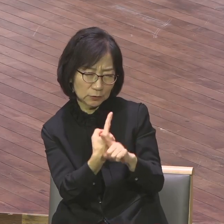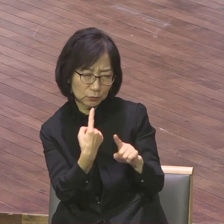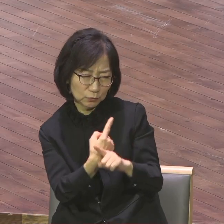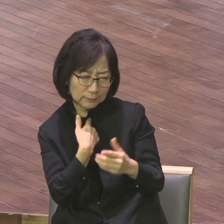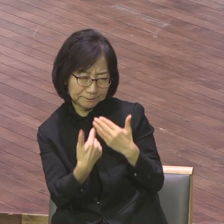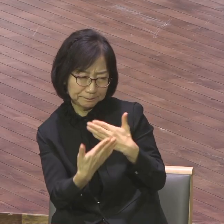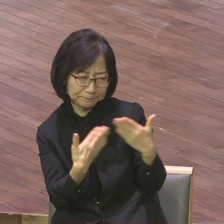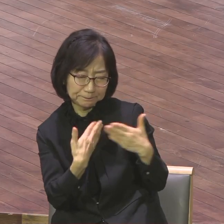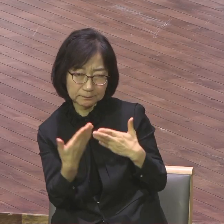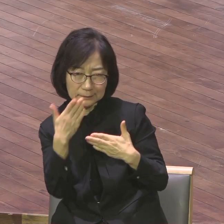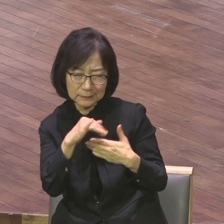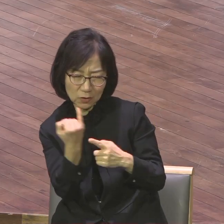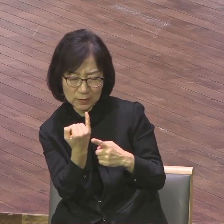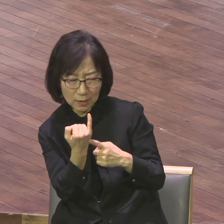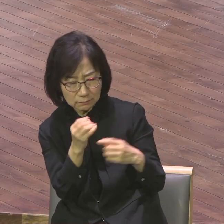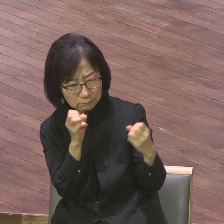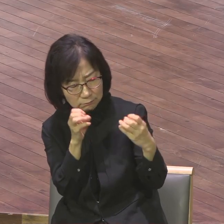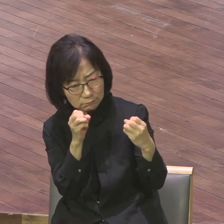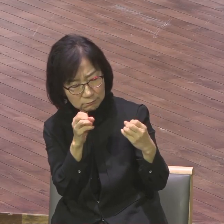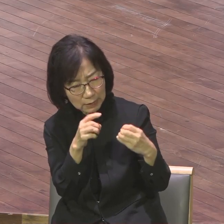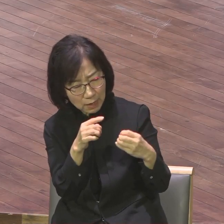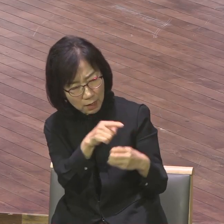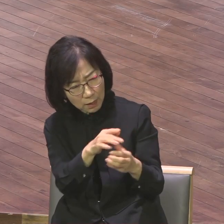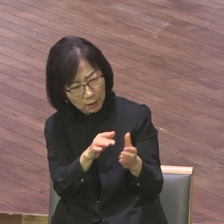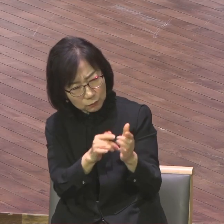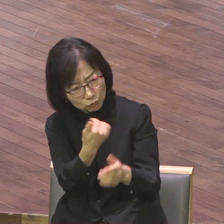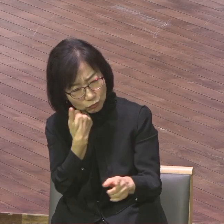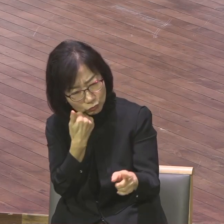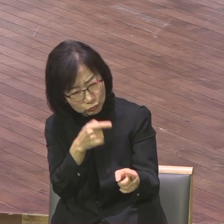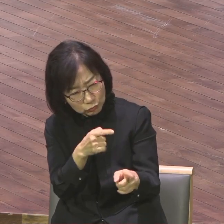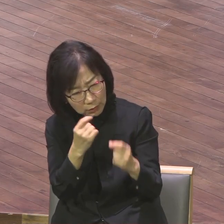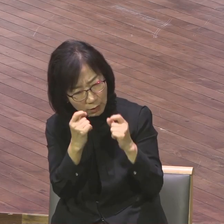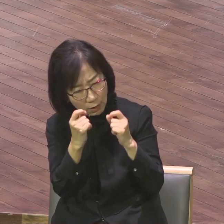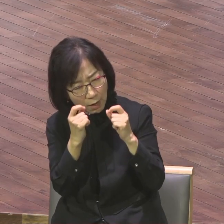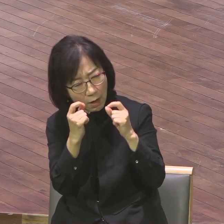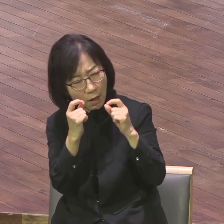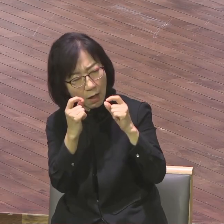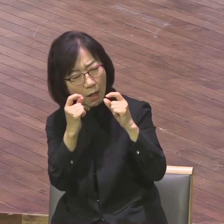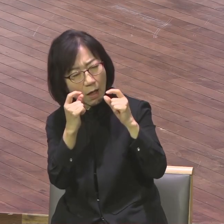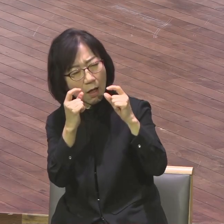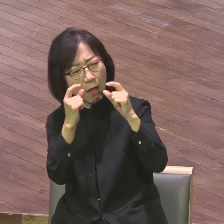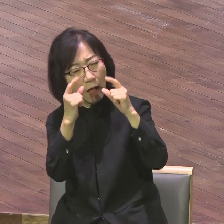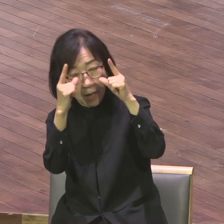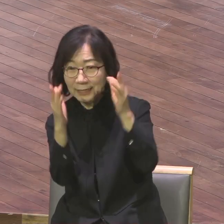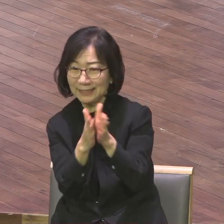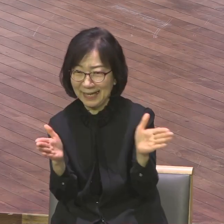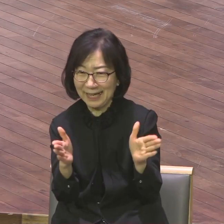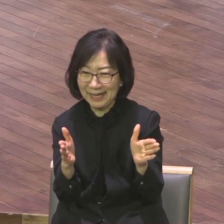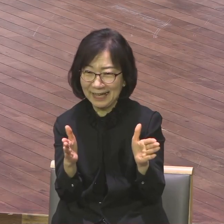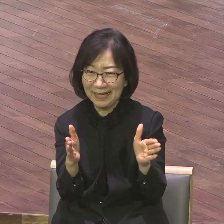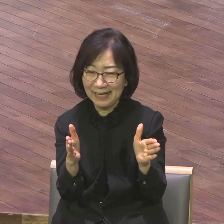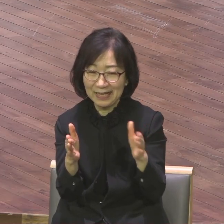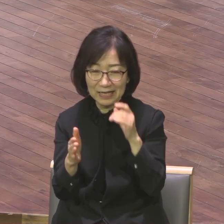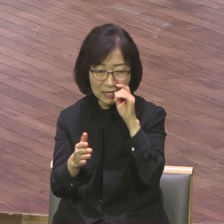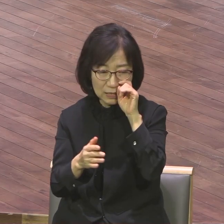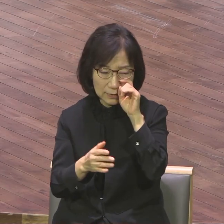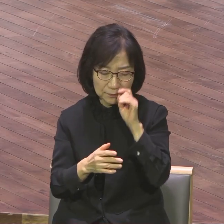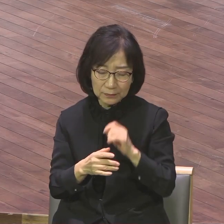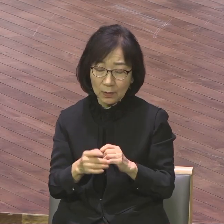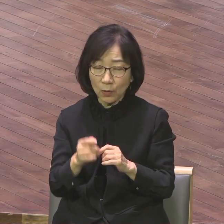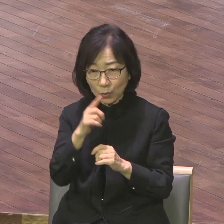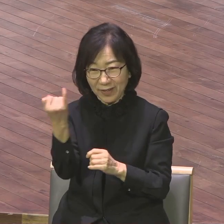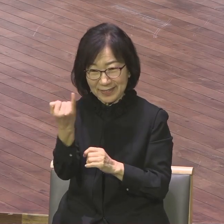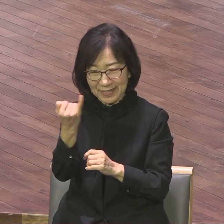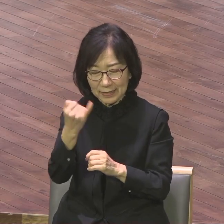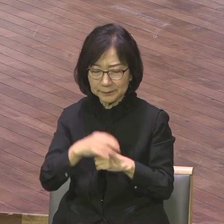예수님이 누구인지에 대해서 사실적으로 이제 깨닫기 시작합니다. 그리고 평소에 마음속에